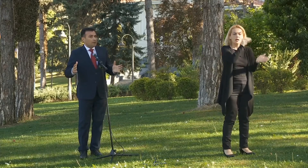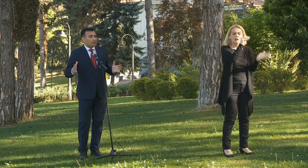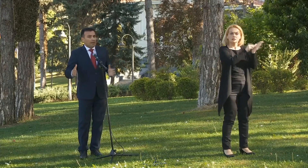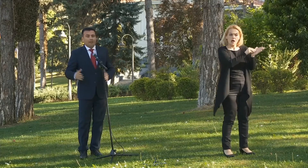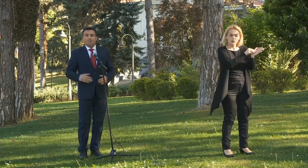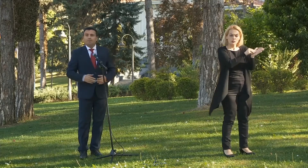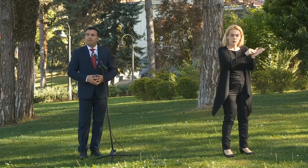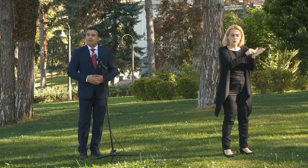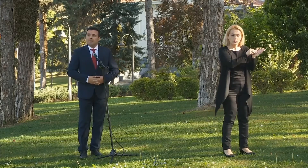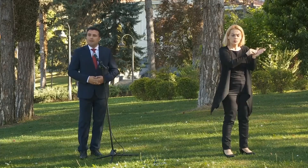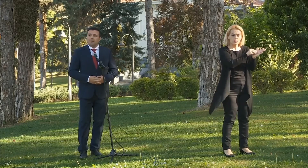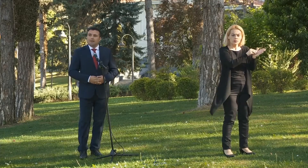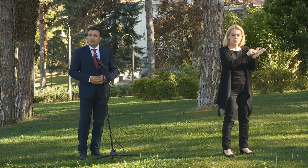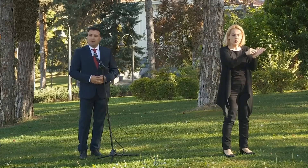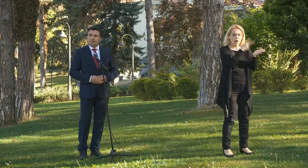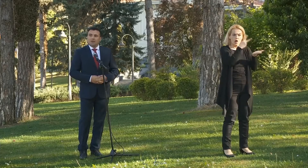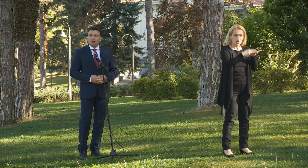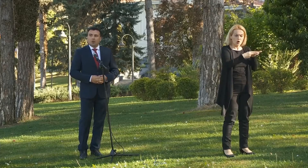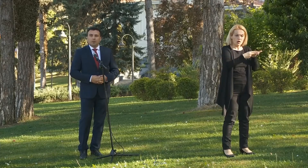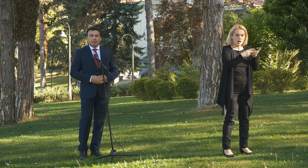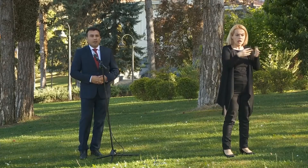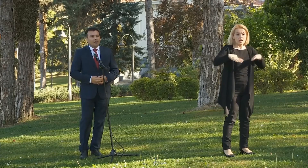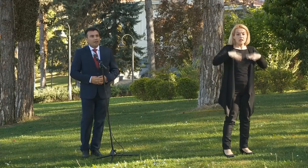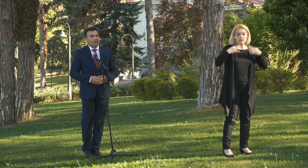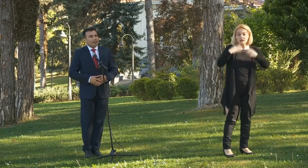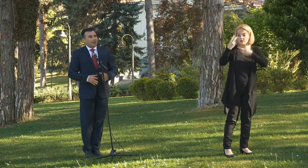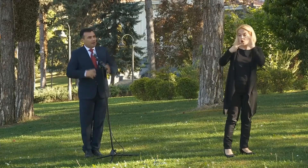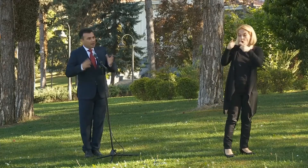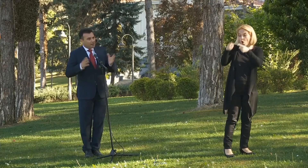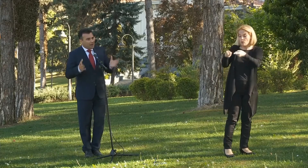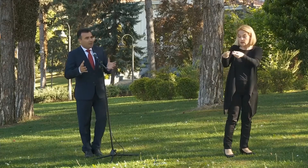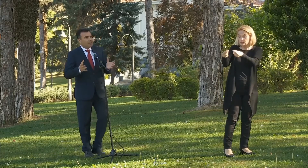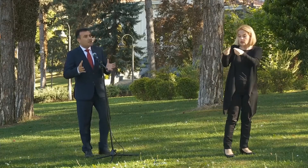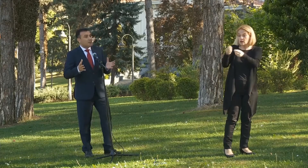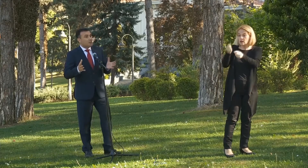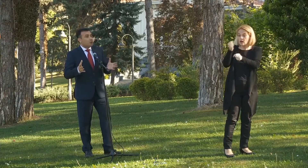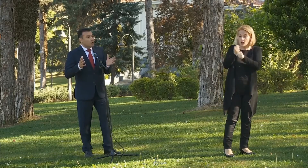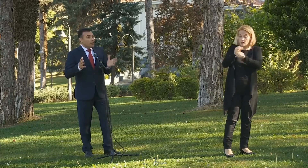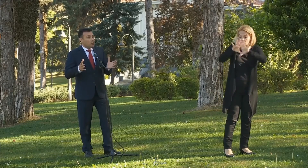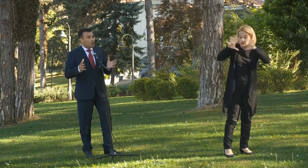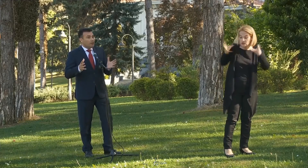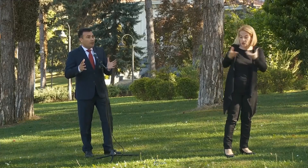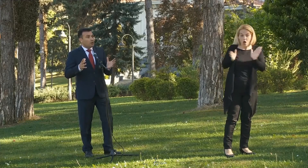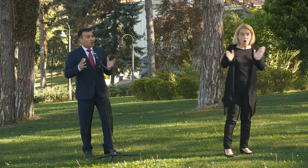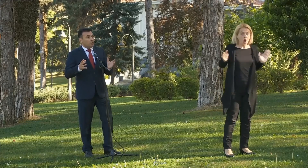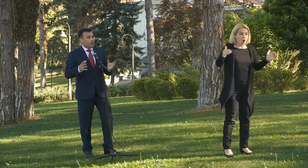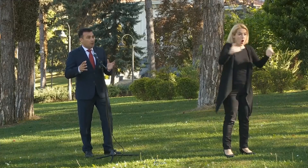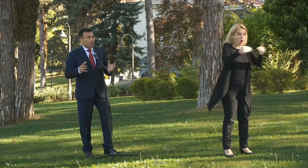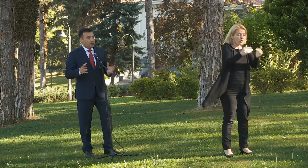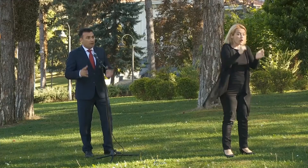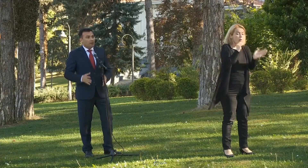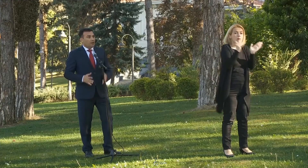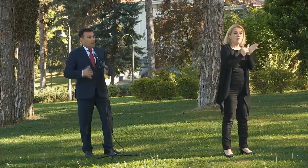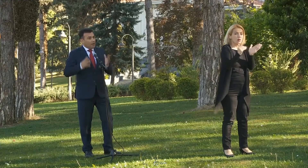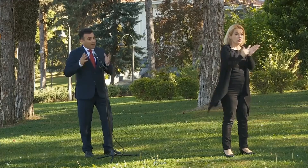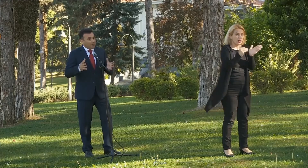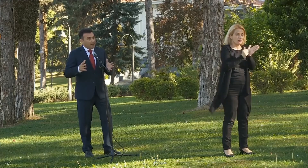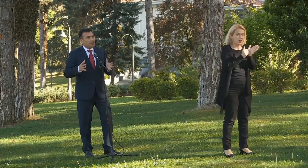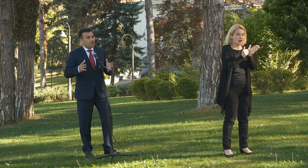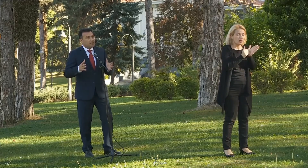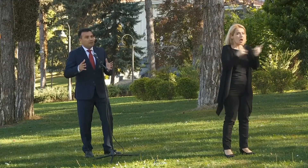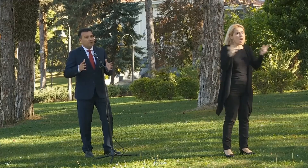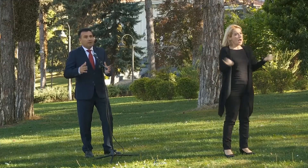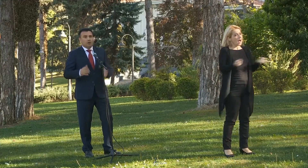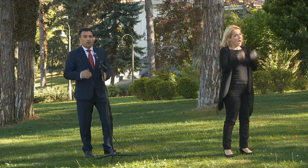дали здравствените комисии ке ги направат сите можни ограничување кои што предвидуват и